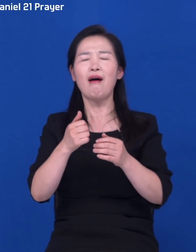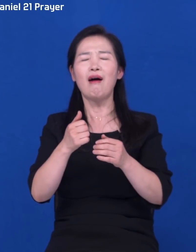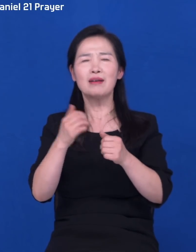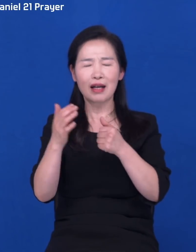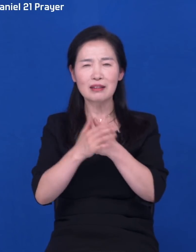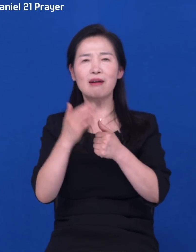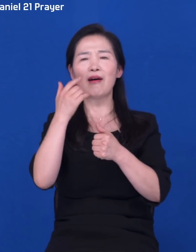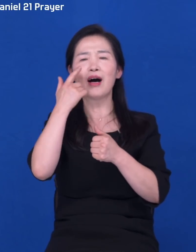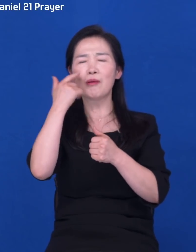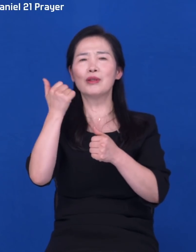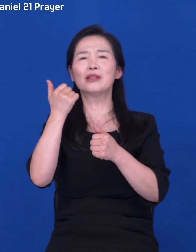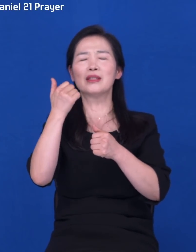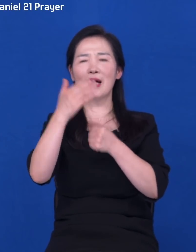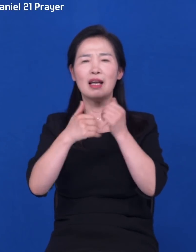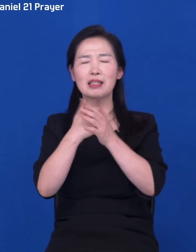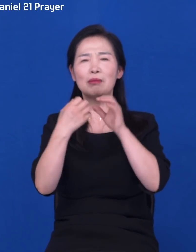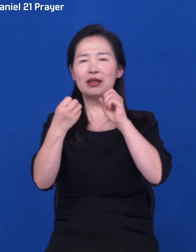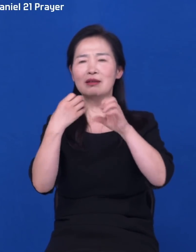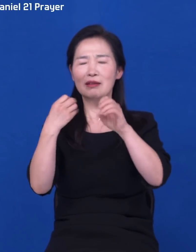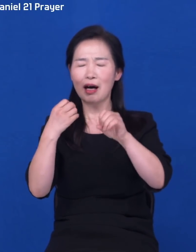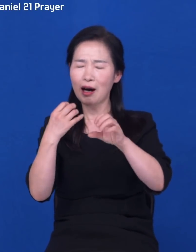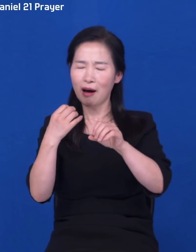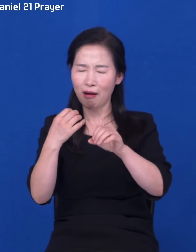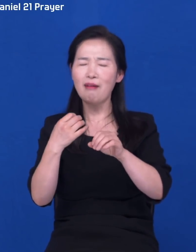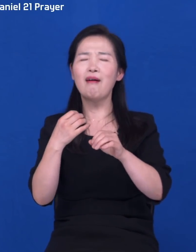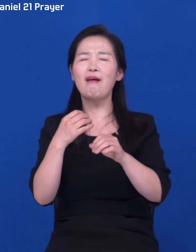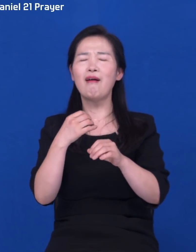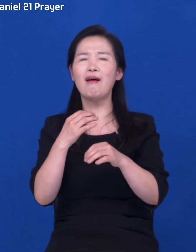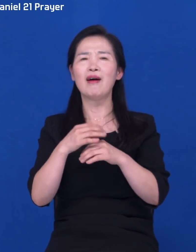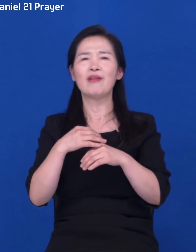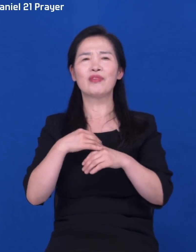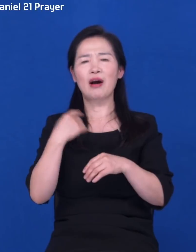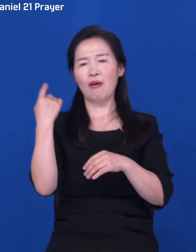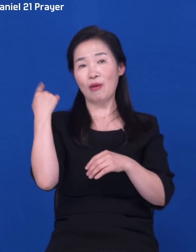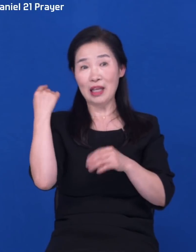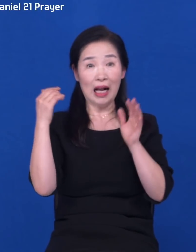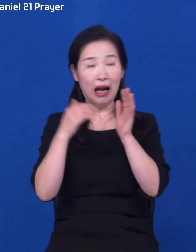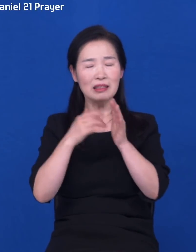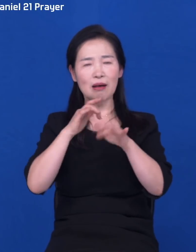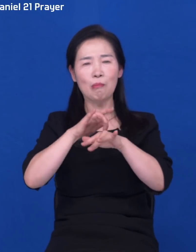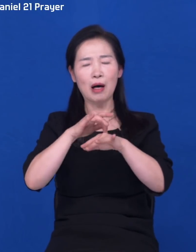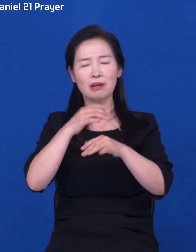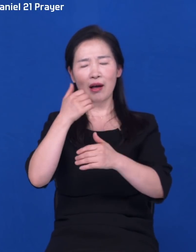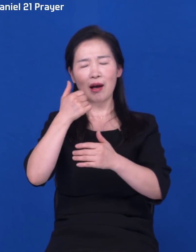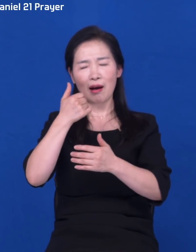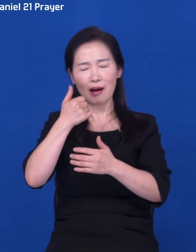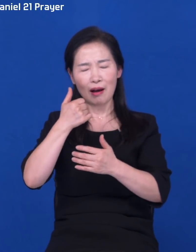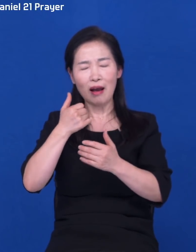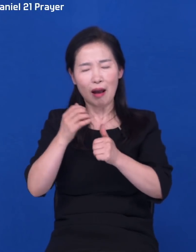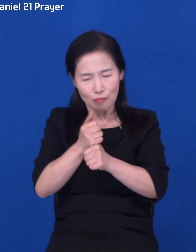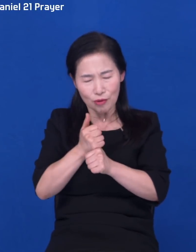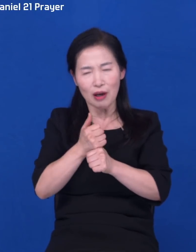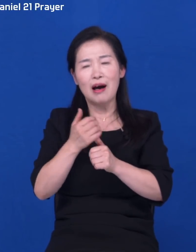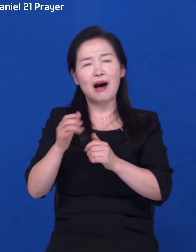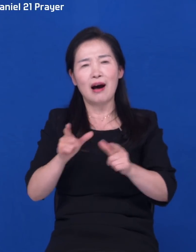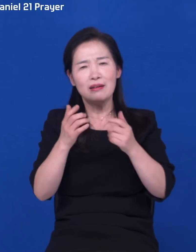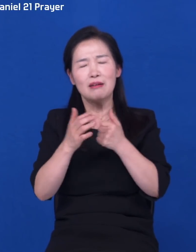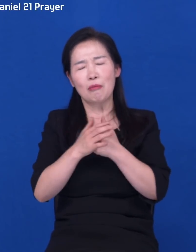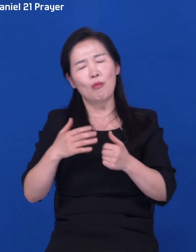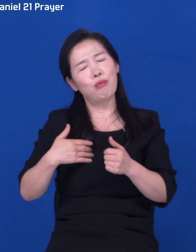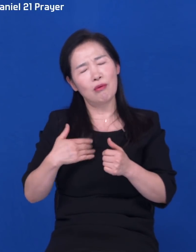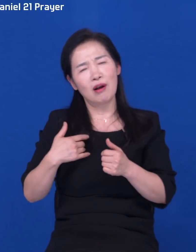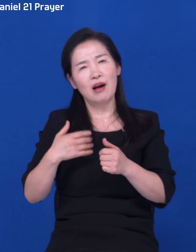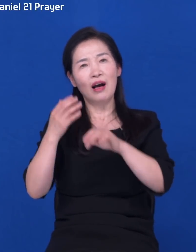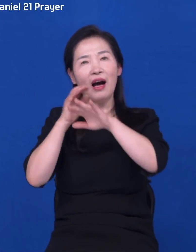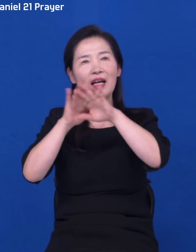이 사람들이 이제 봤더니 악마가 아니라 내가 어저께까지 마귀여서 몰랐구나. 이 천사들이 나의 하늘 가족이구나.